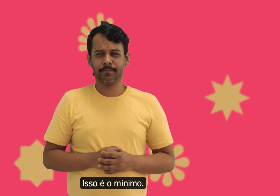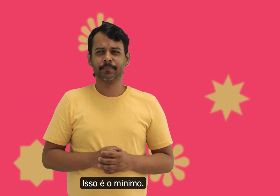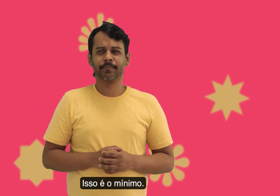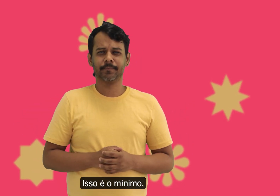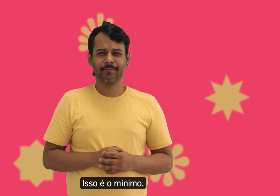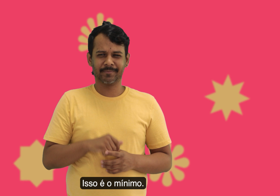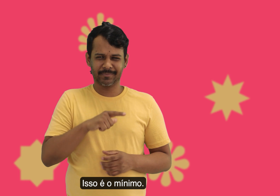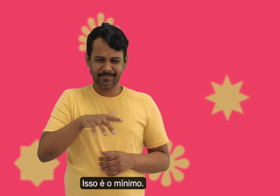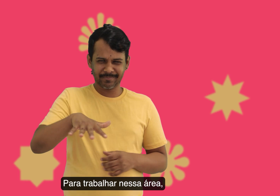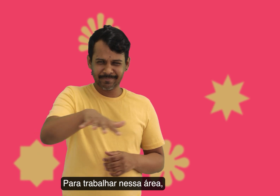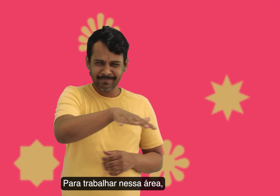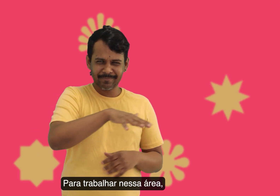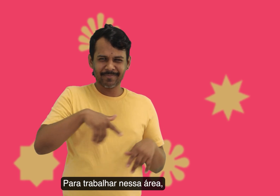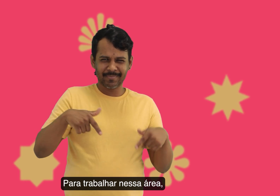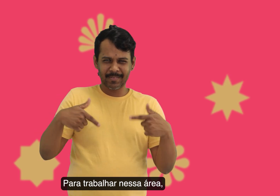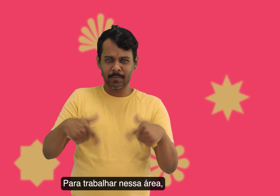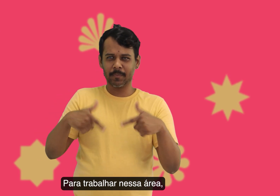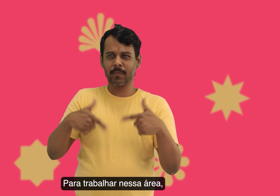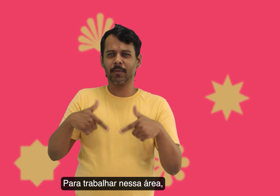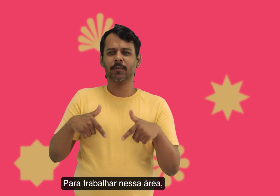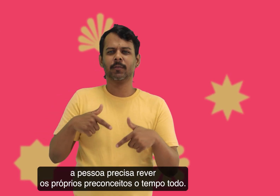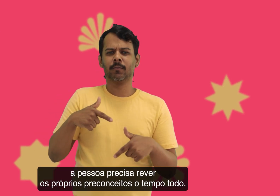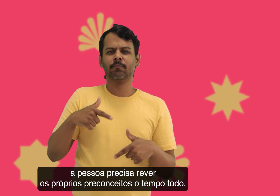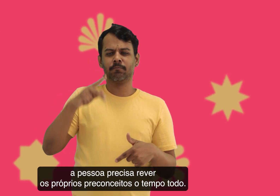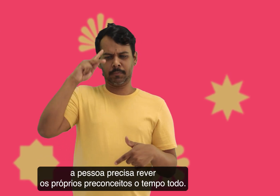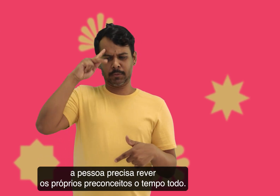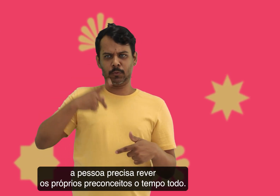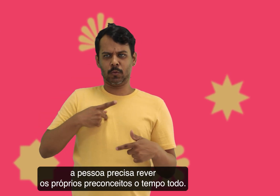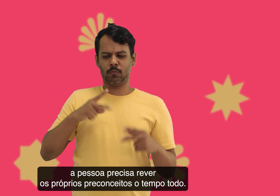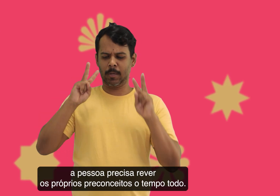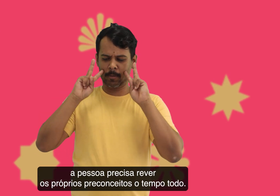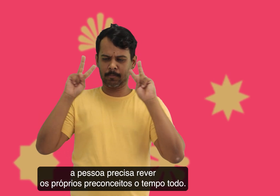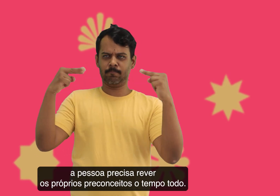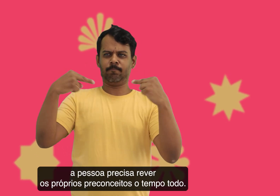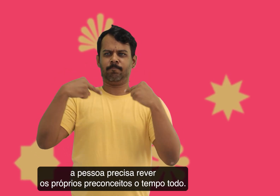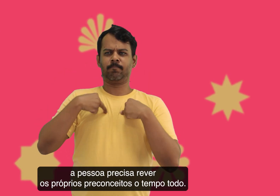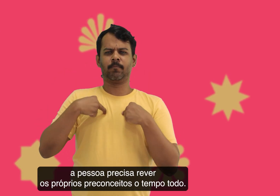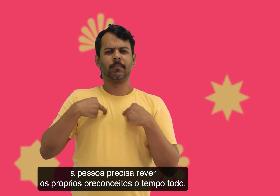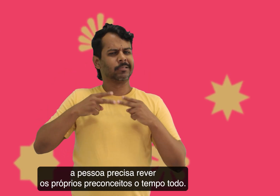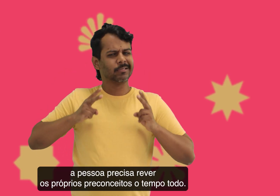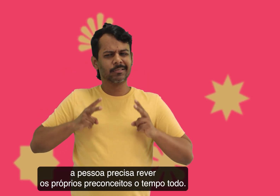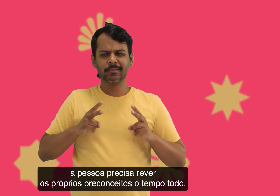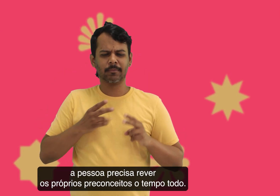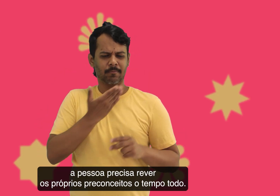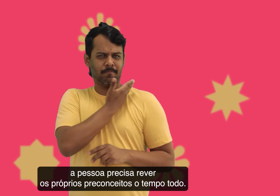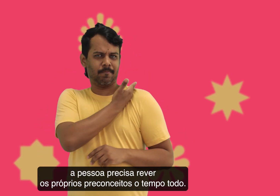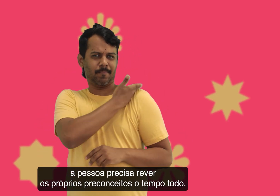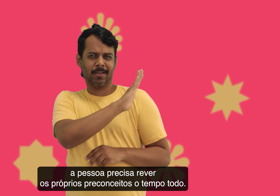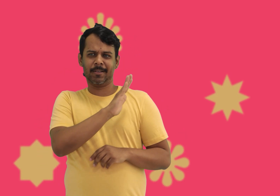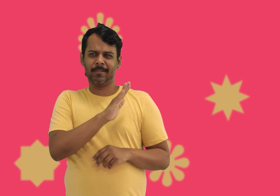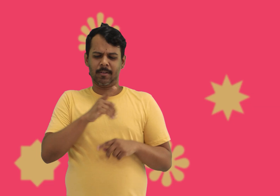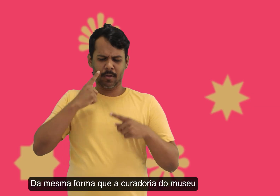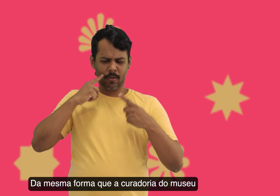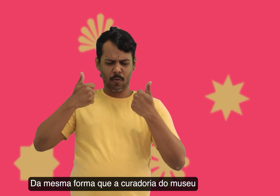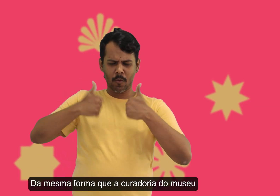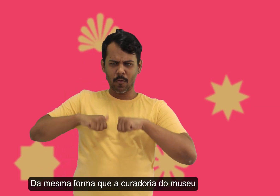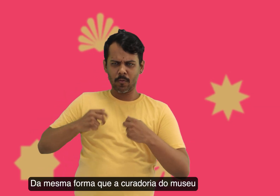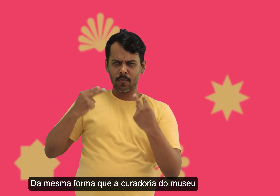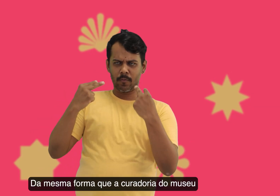é o mínimo, né? Para trabalhar nessa área, a pessoa precisa rever os próprios preconceitos o tempo todo. Da mesma